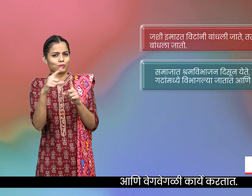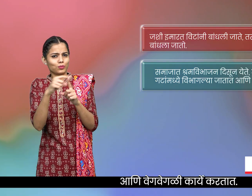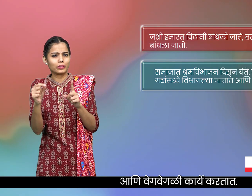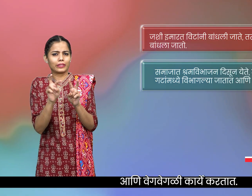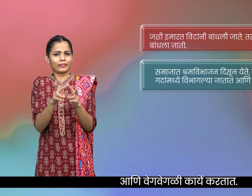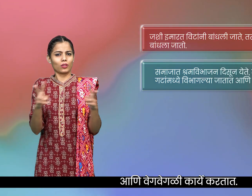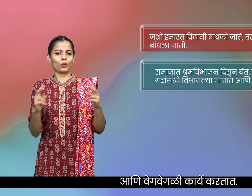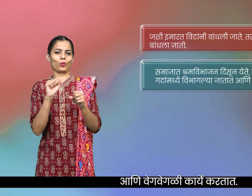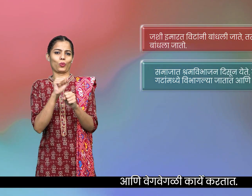करतात.